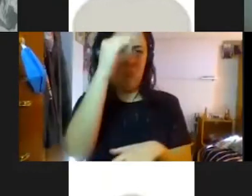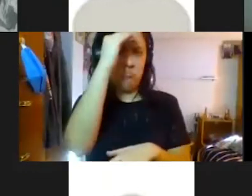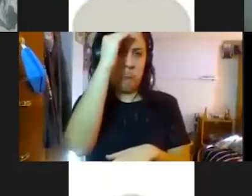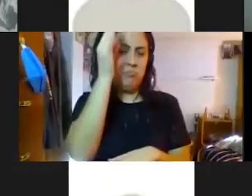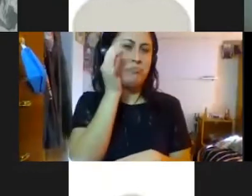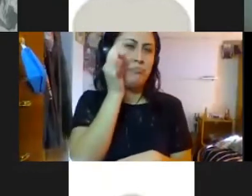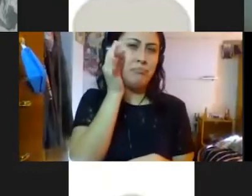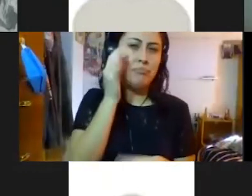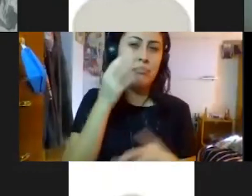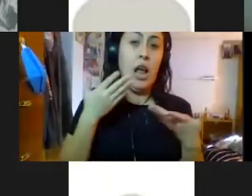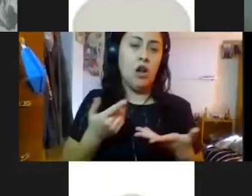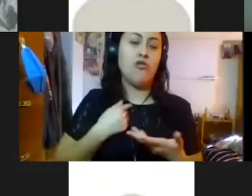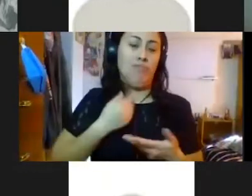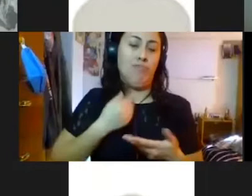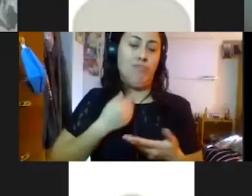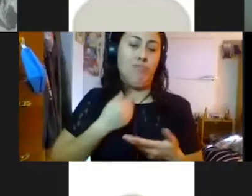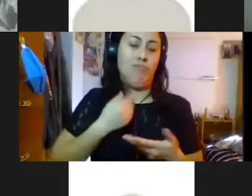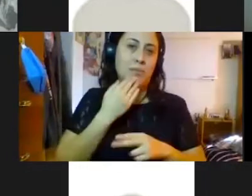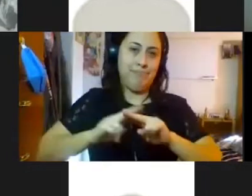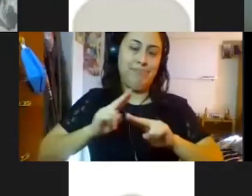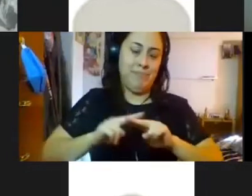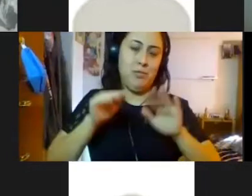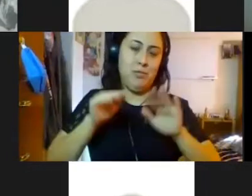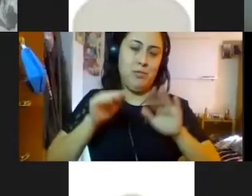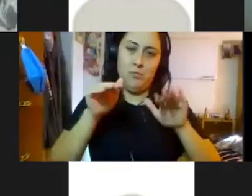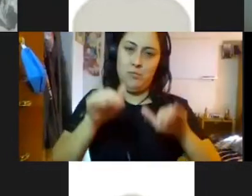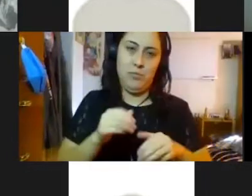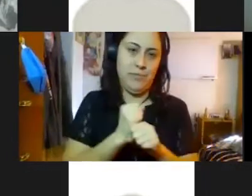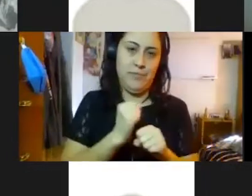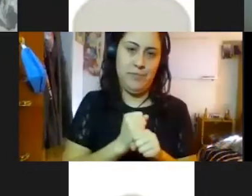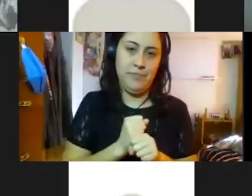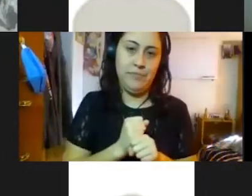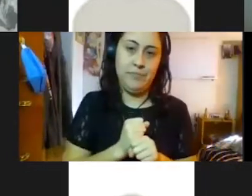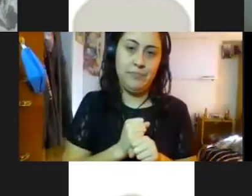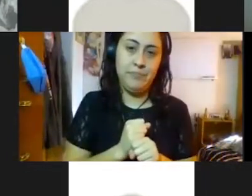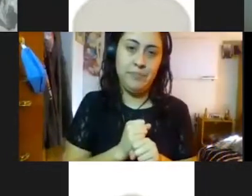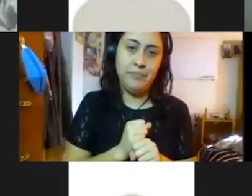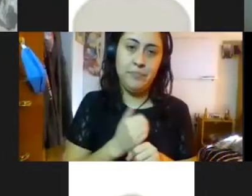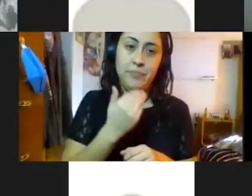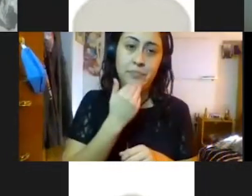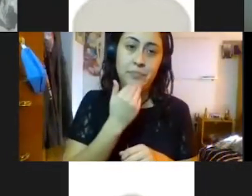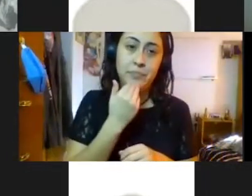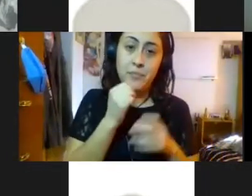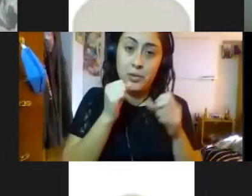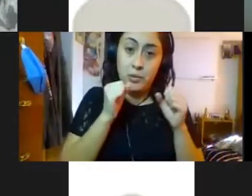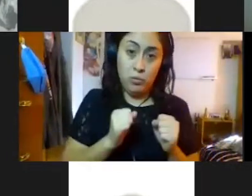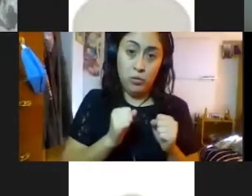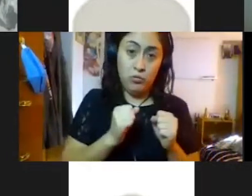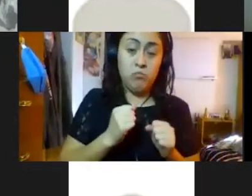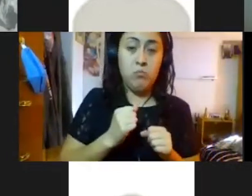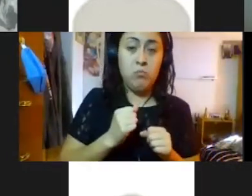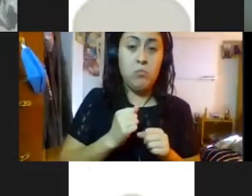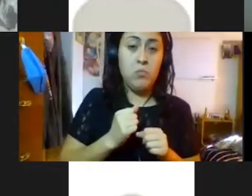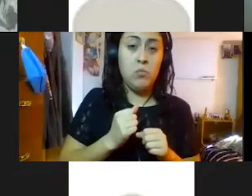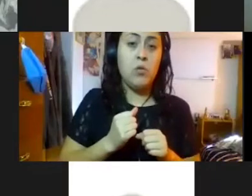yo ahora lo realizo. Y por último, también puedes cumplir el rol de